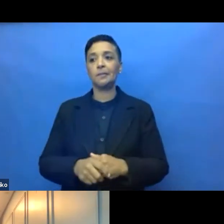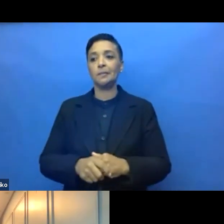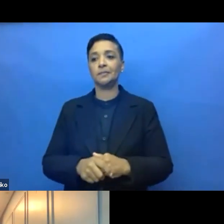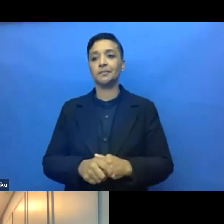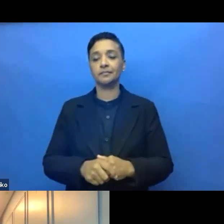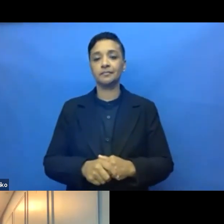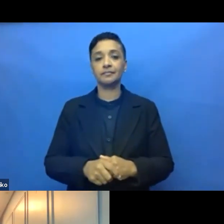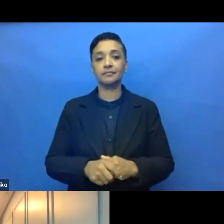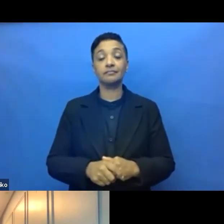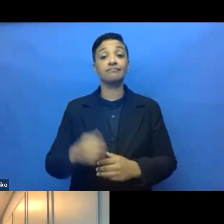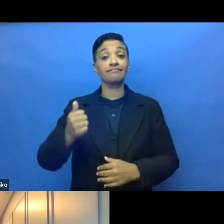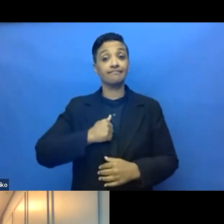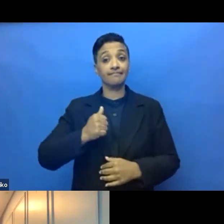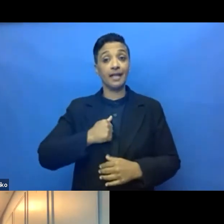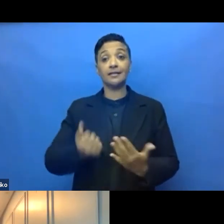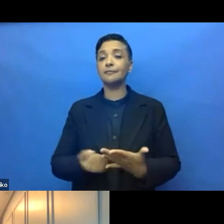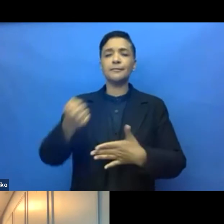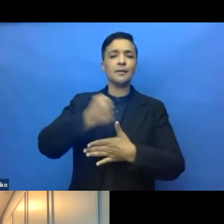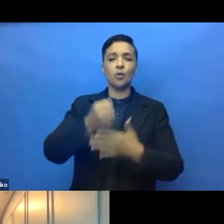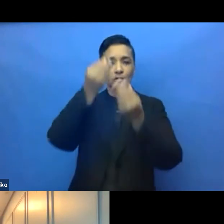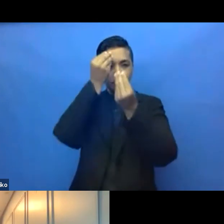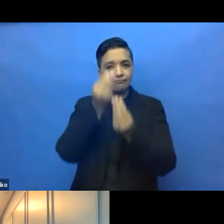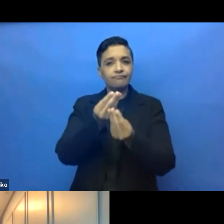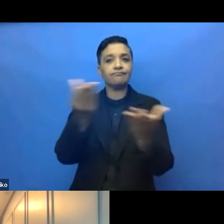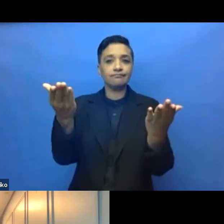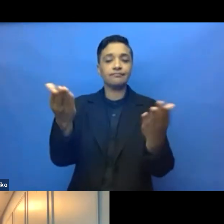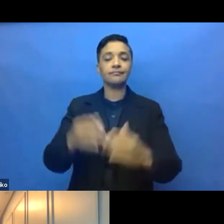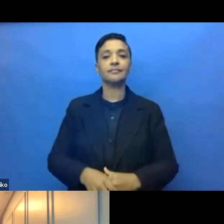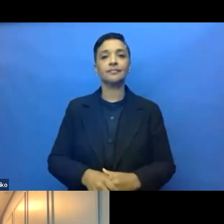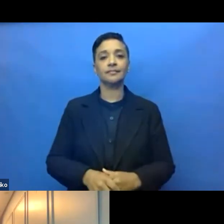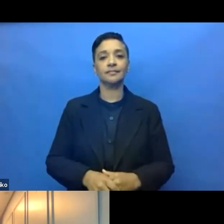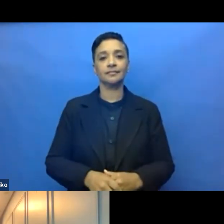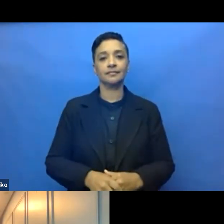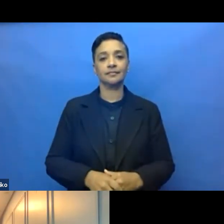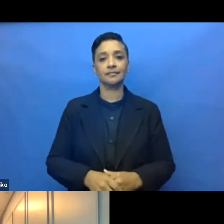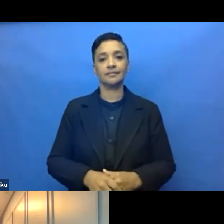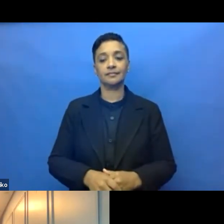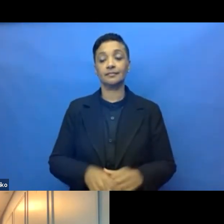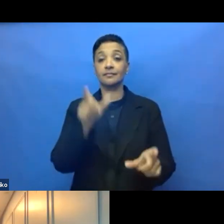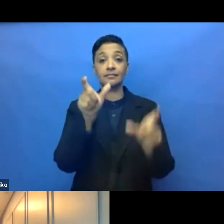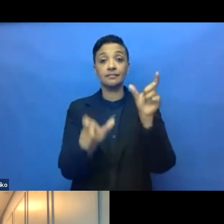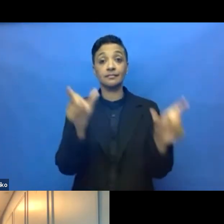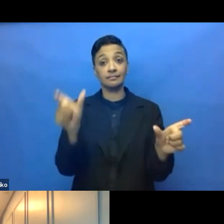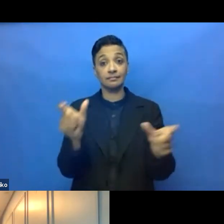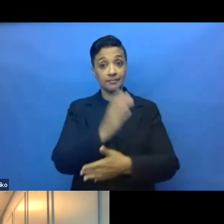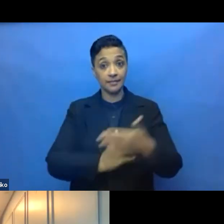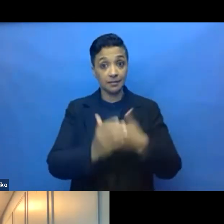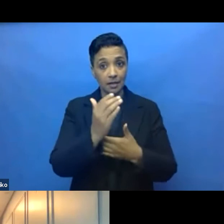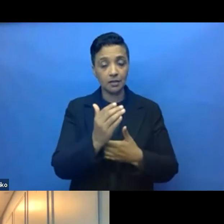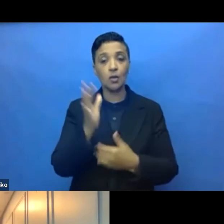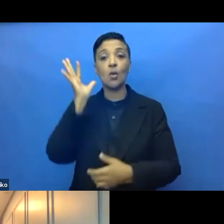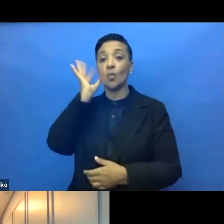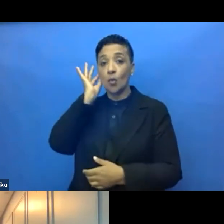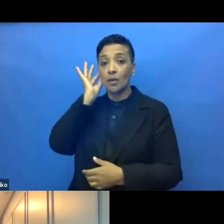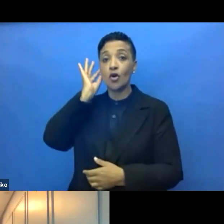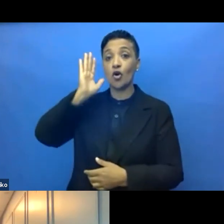local. Pour conclure, j'aimerais dire que notre message depuis le Canada, c'est que les personnes en situation de